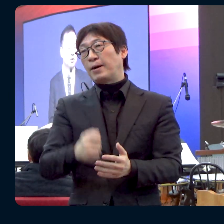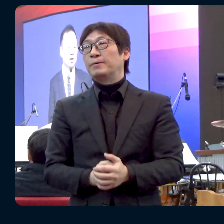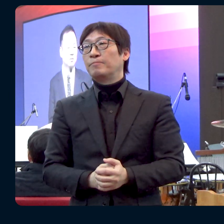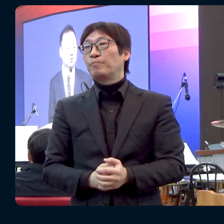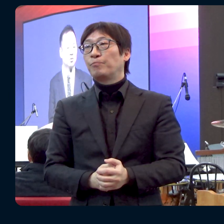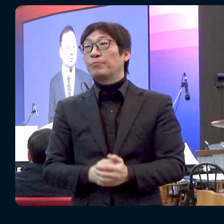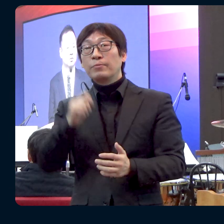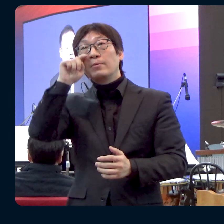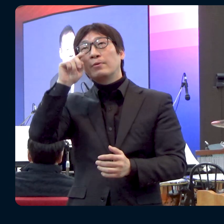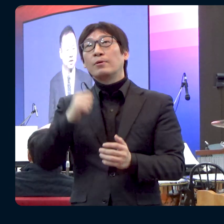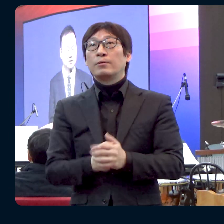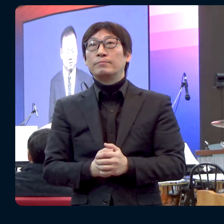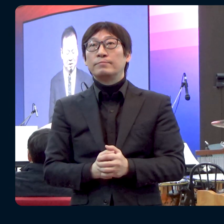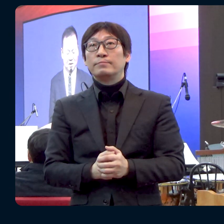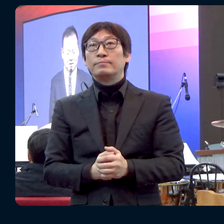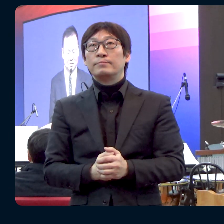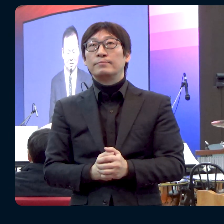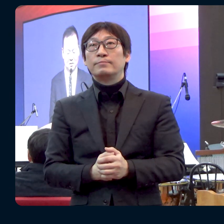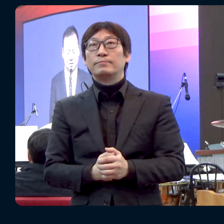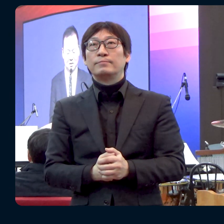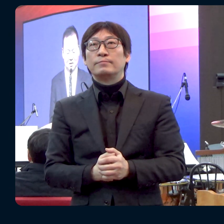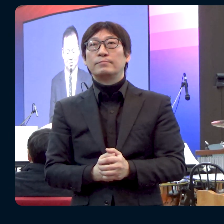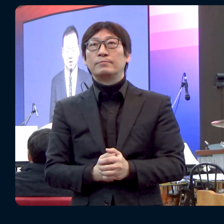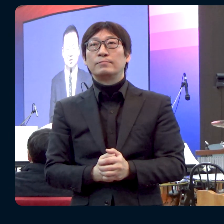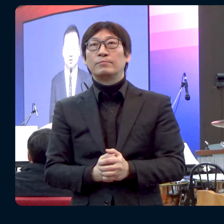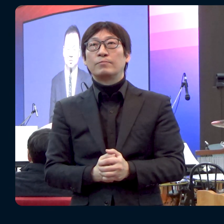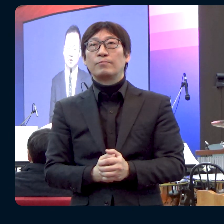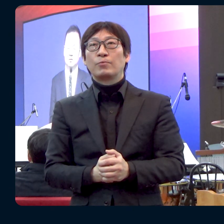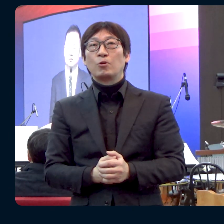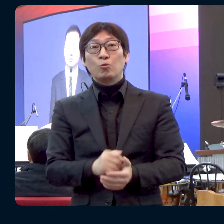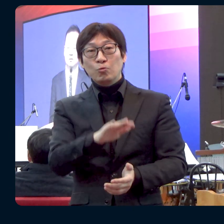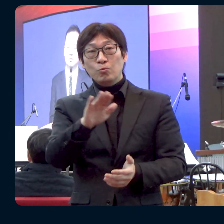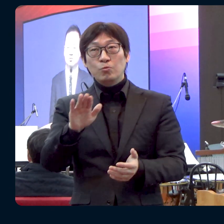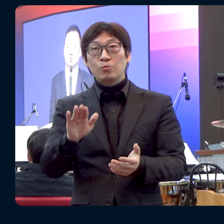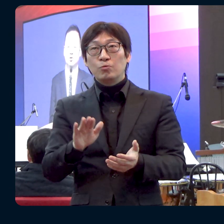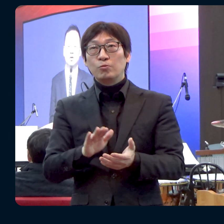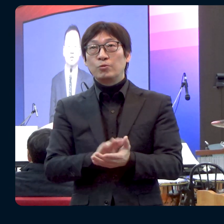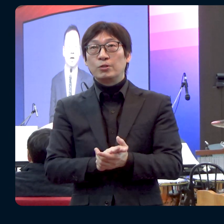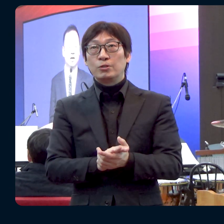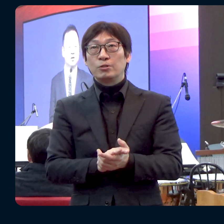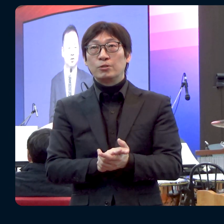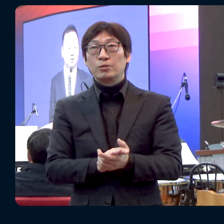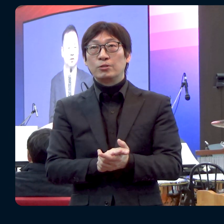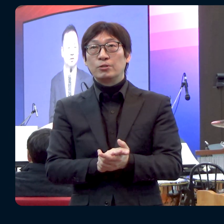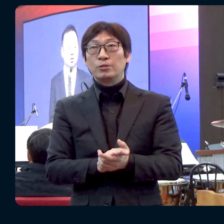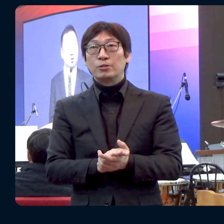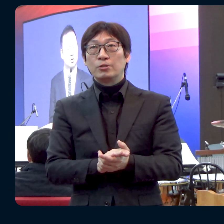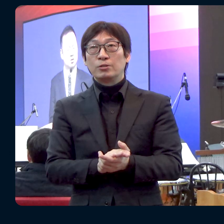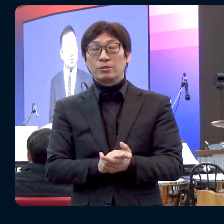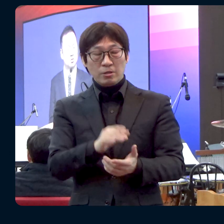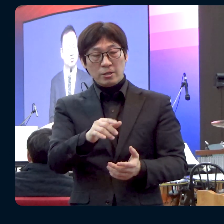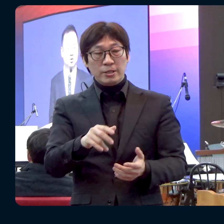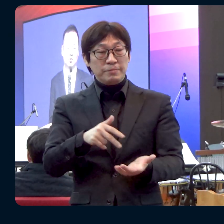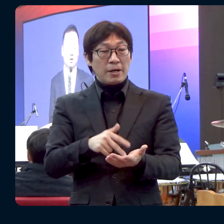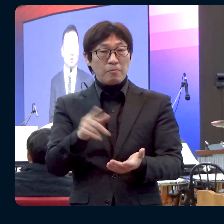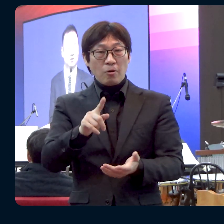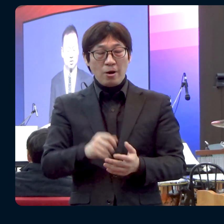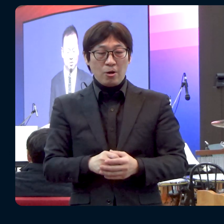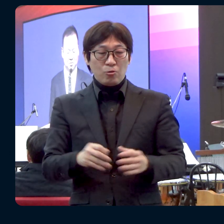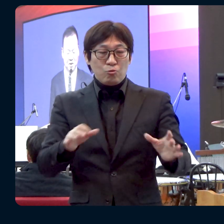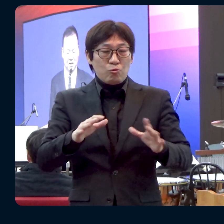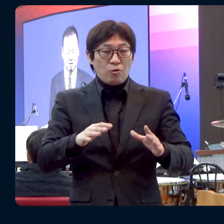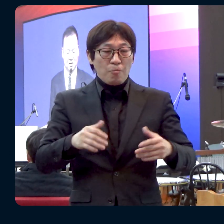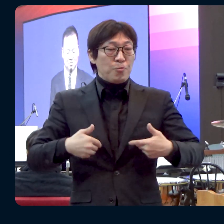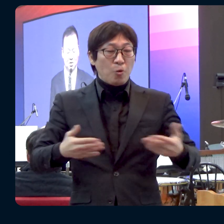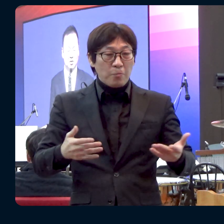성도와 교회의 명예가 바로 여기에 있습니다. 우리는 어쩌면 두려워하지 말아야 할 것들을 너무